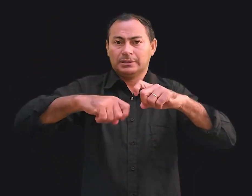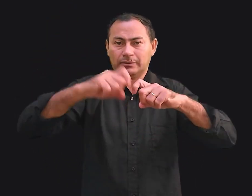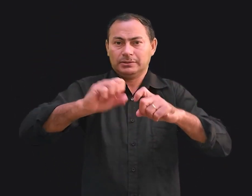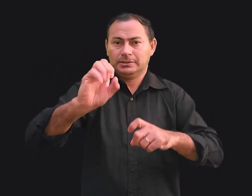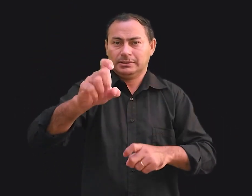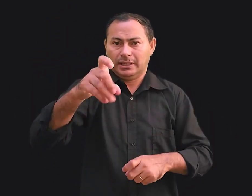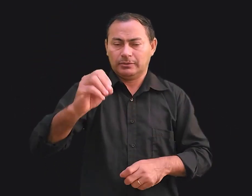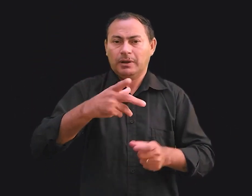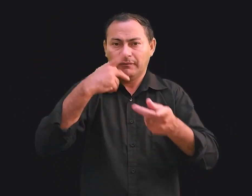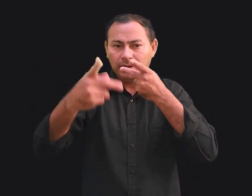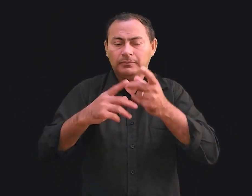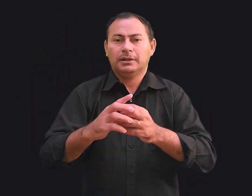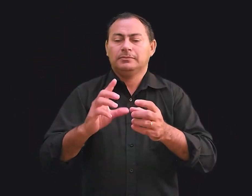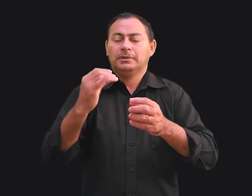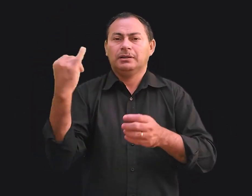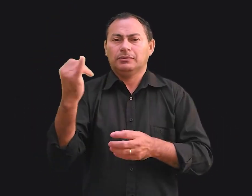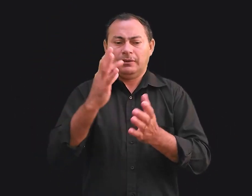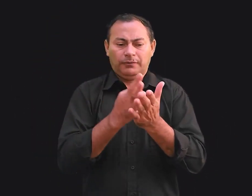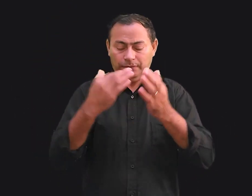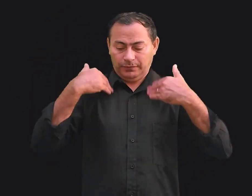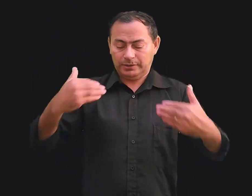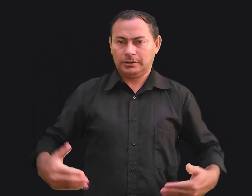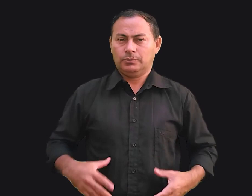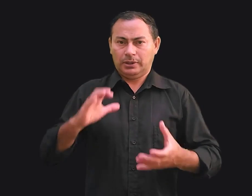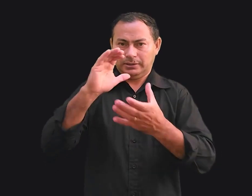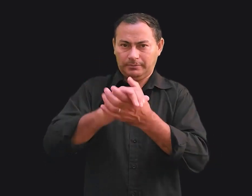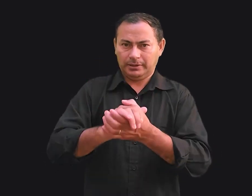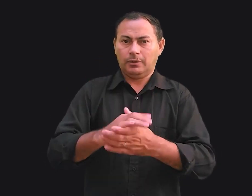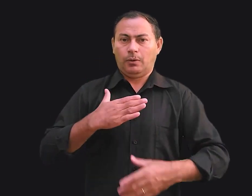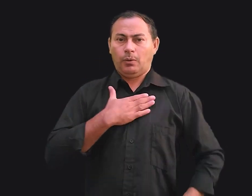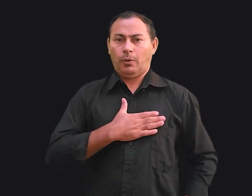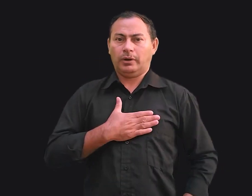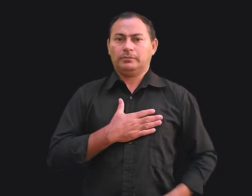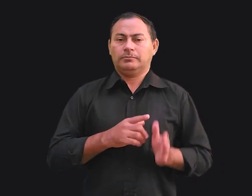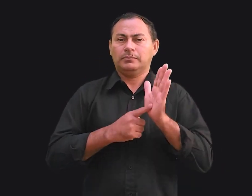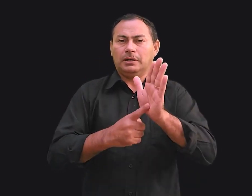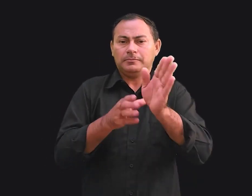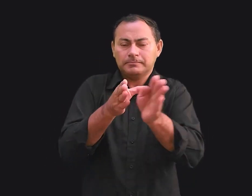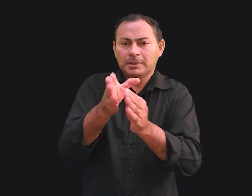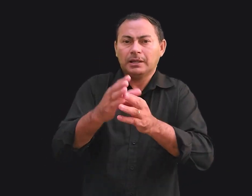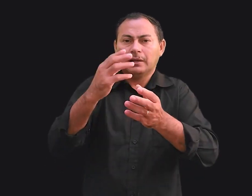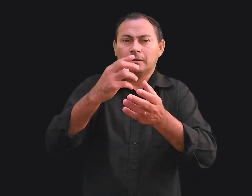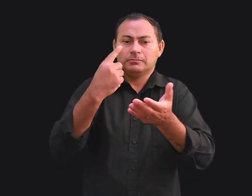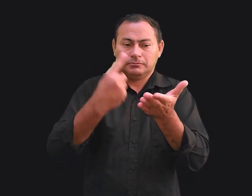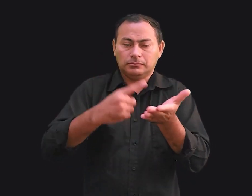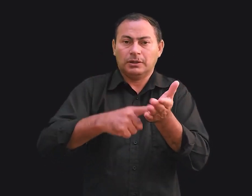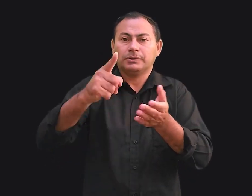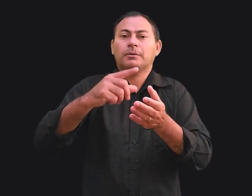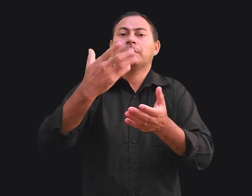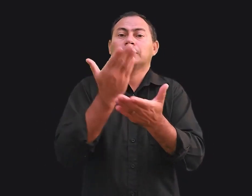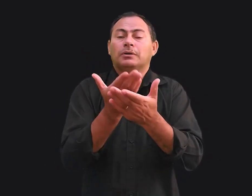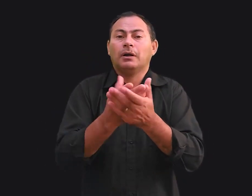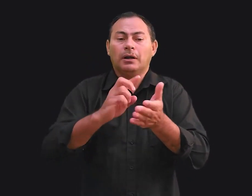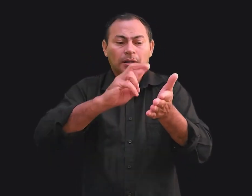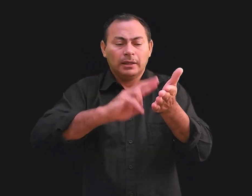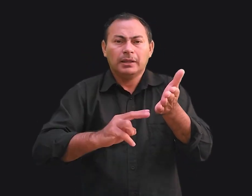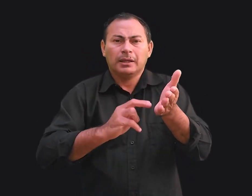sexo. Falaremos sobre a dimensão física do casamento. Gostaria de passar uma lição de casa para o próximo estudo. Leia Cantares